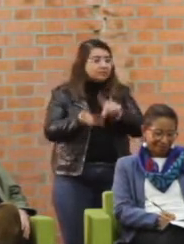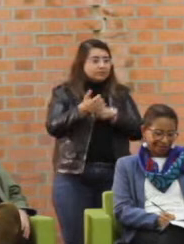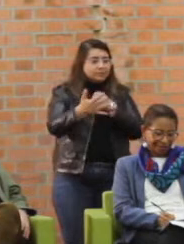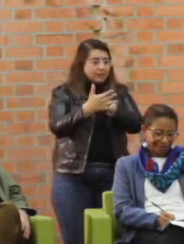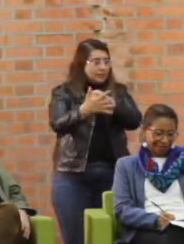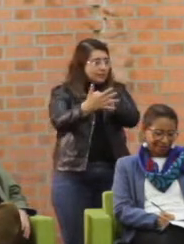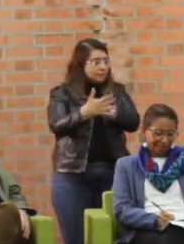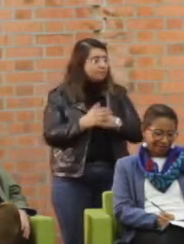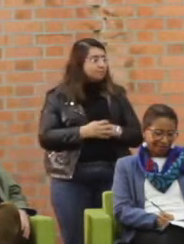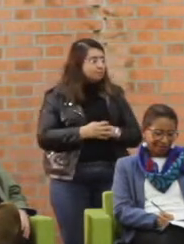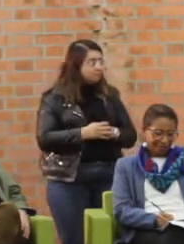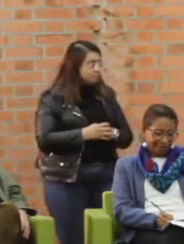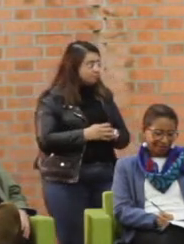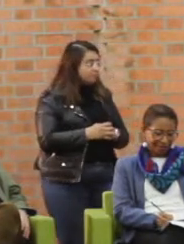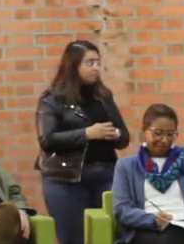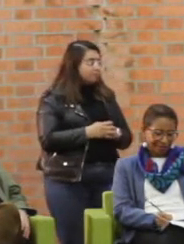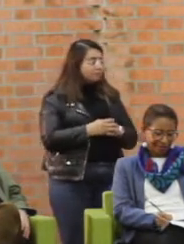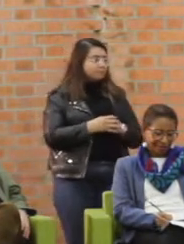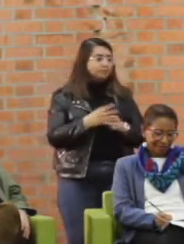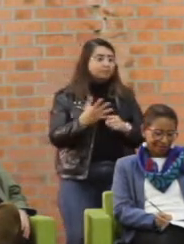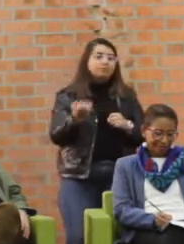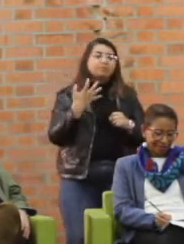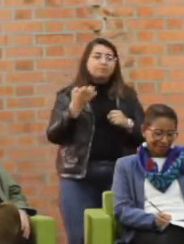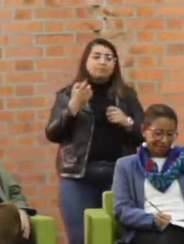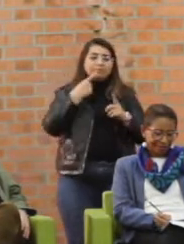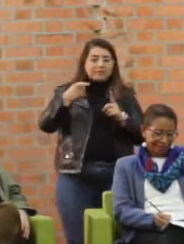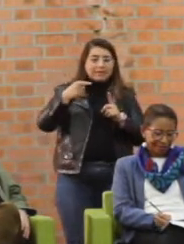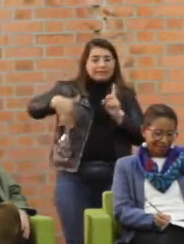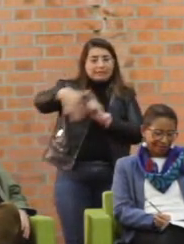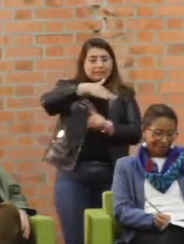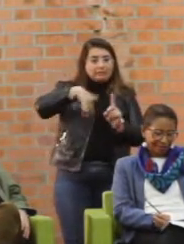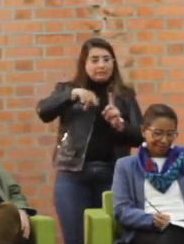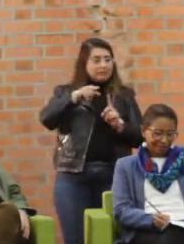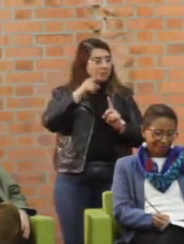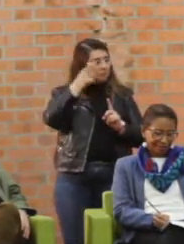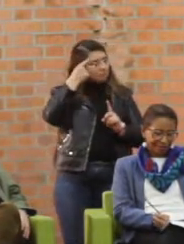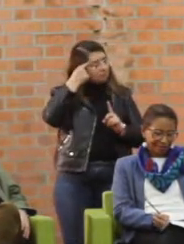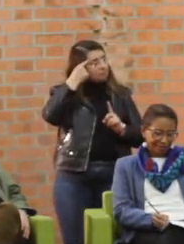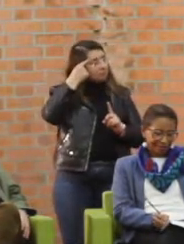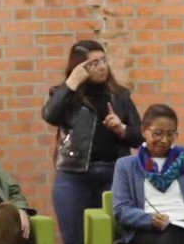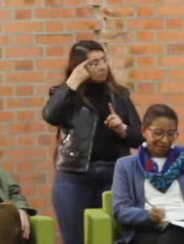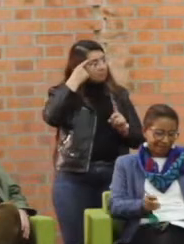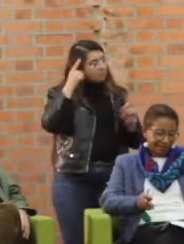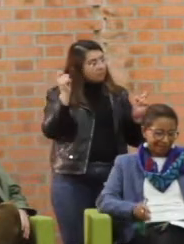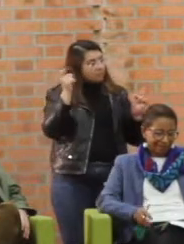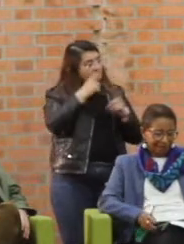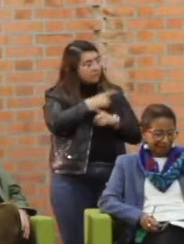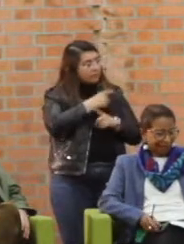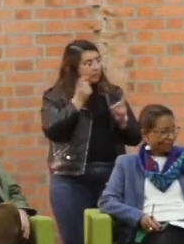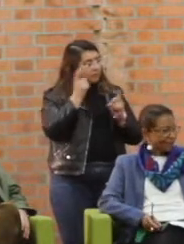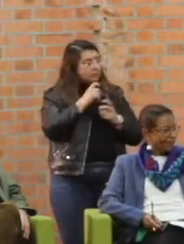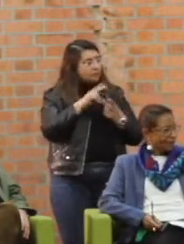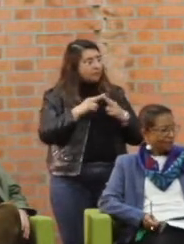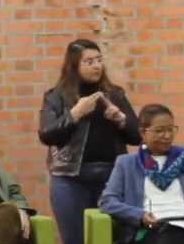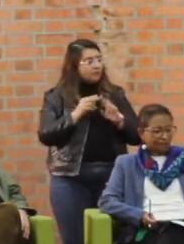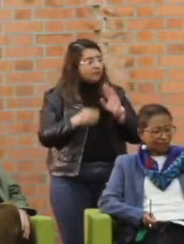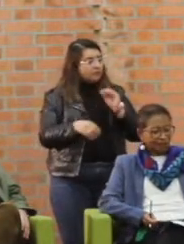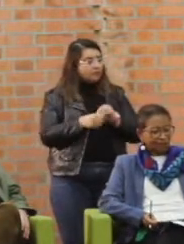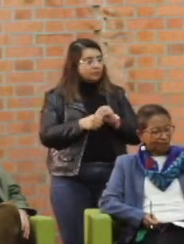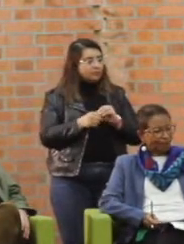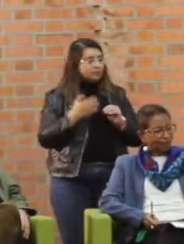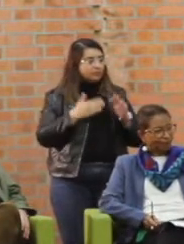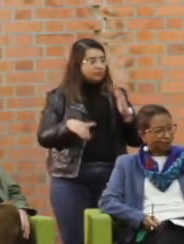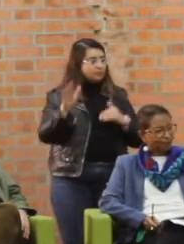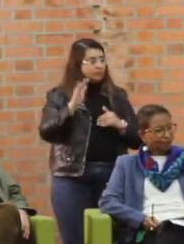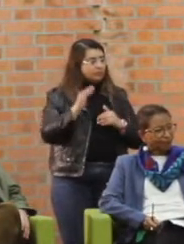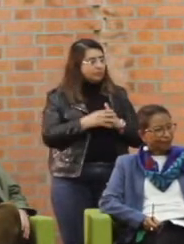en ese sentido Bueno pues creo que en este entorno se hacen un poco vigentes esas reflexiones que decía Simón de no de no olvidéis